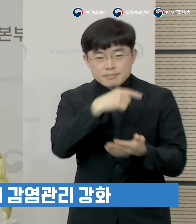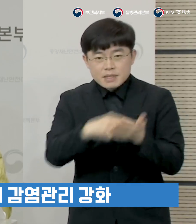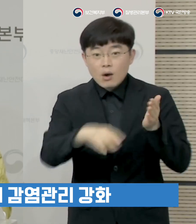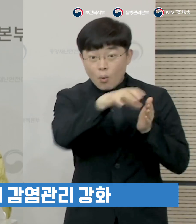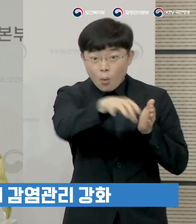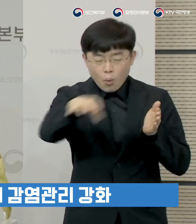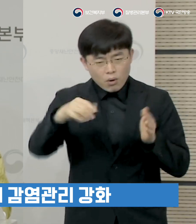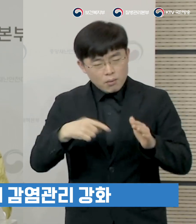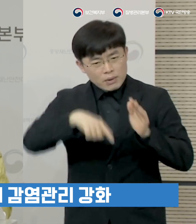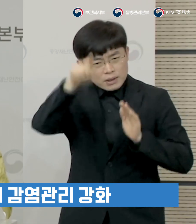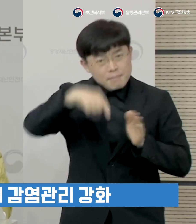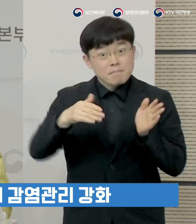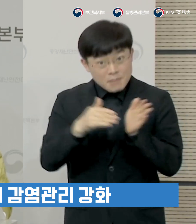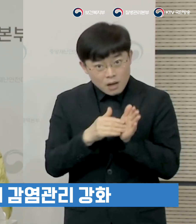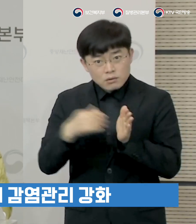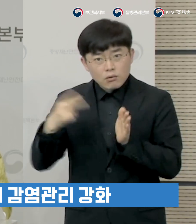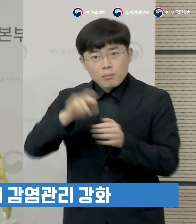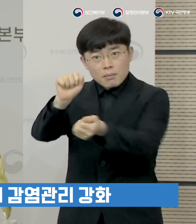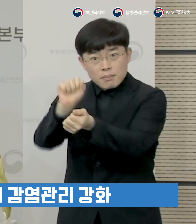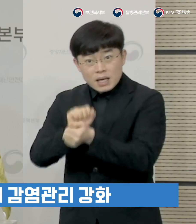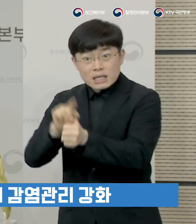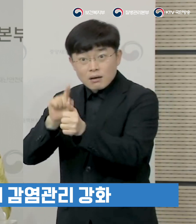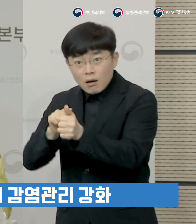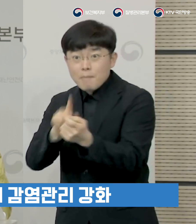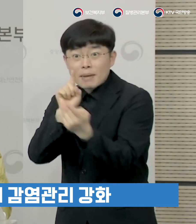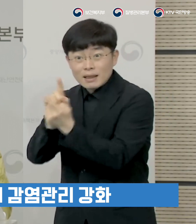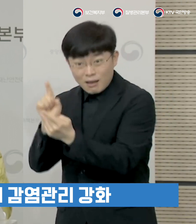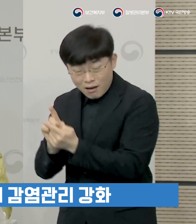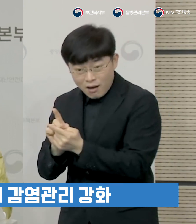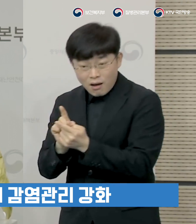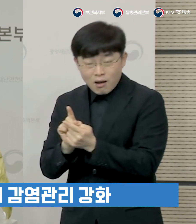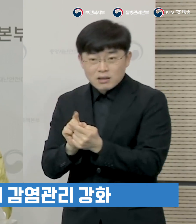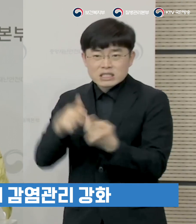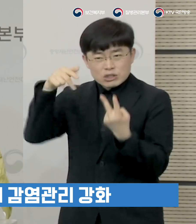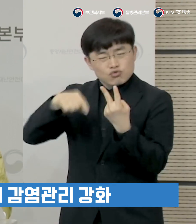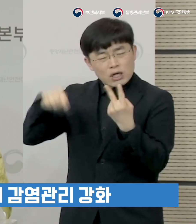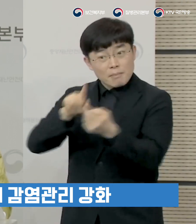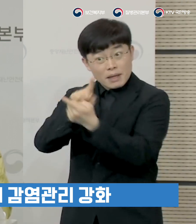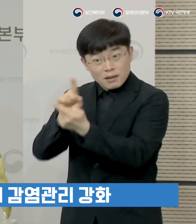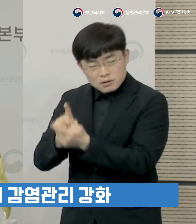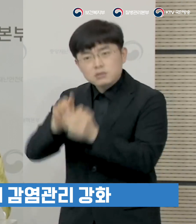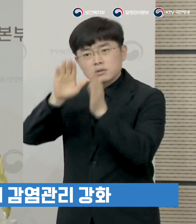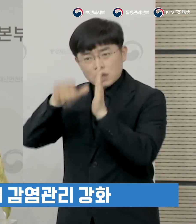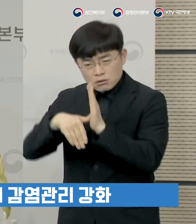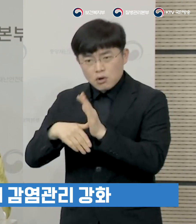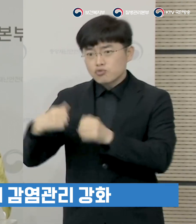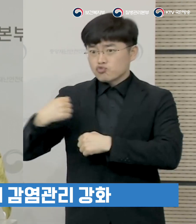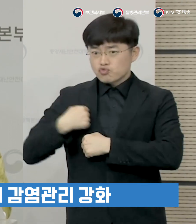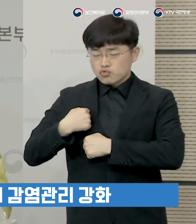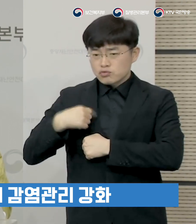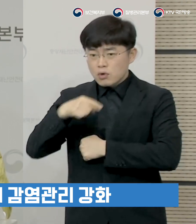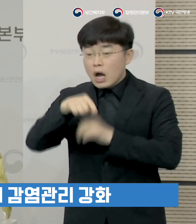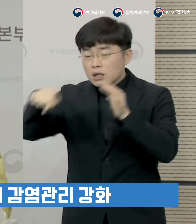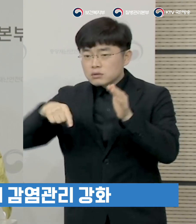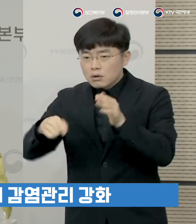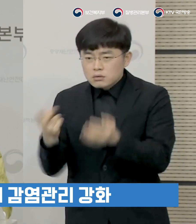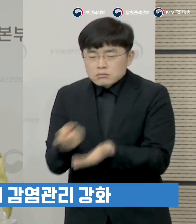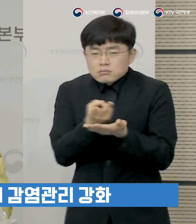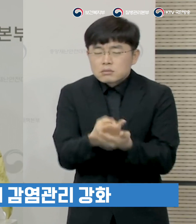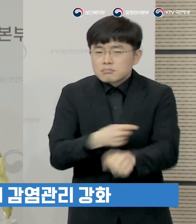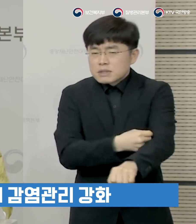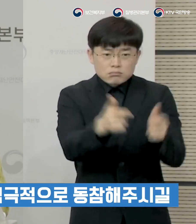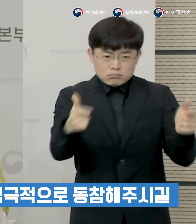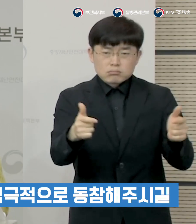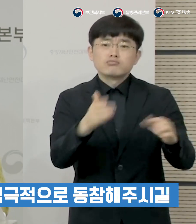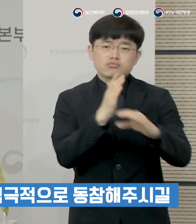2주 이내 방문했거나 확진자, 자가격리자와 2주 이내 접촉 사실이 있는 경우 군부대 체열에 참여할 수 없도록